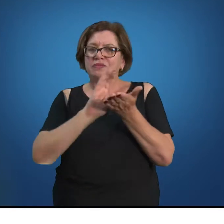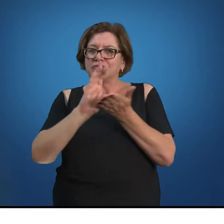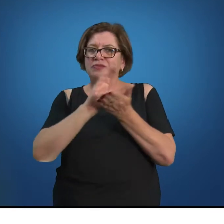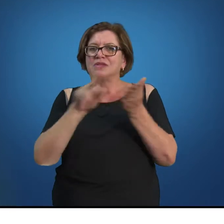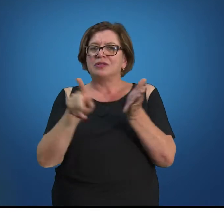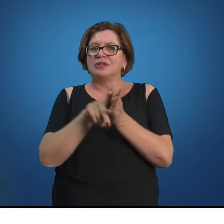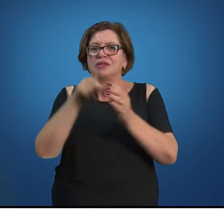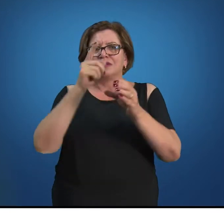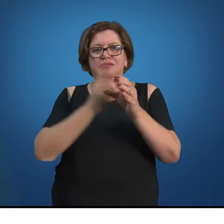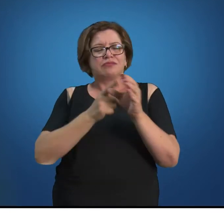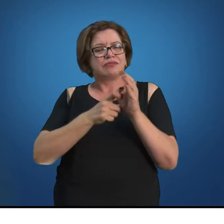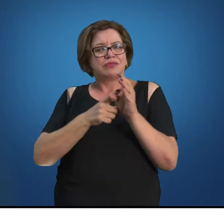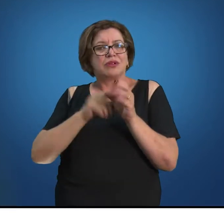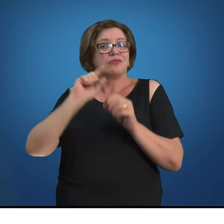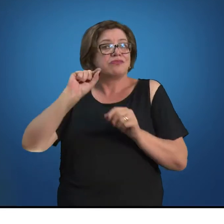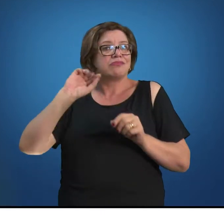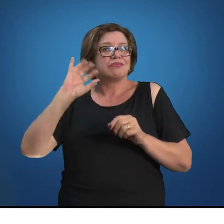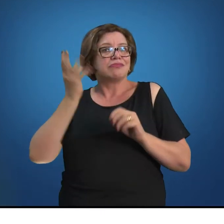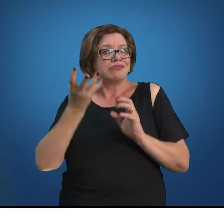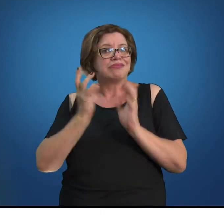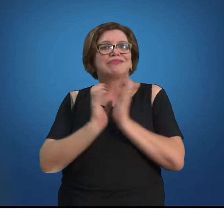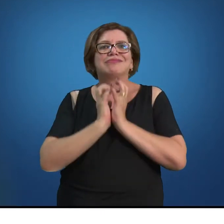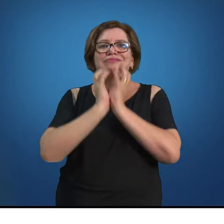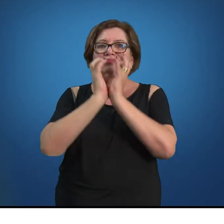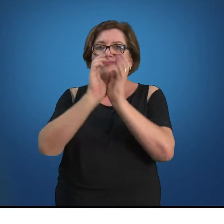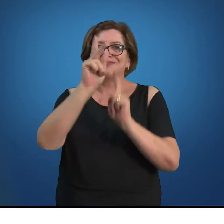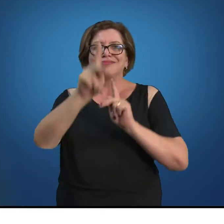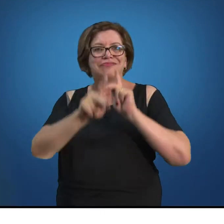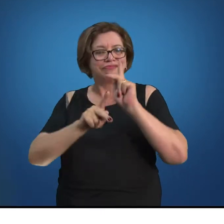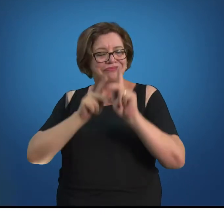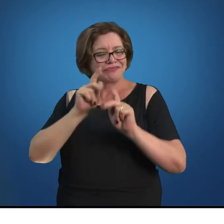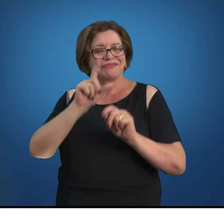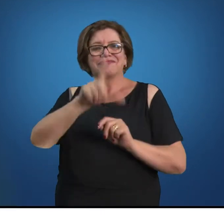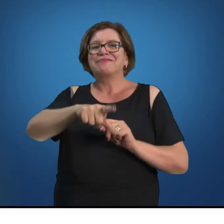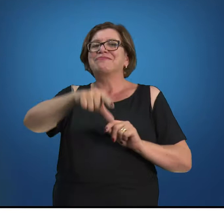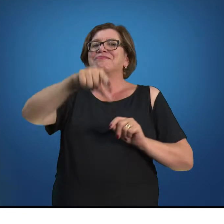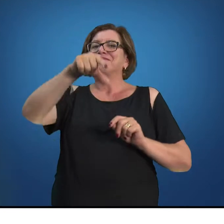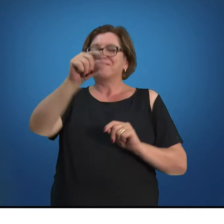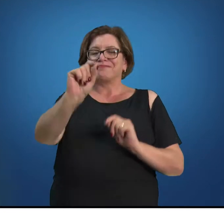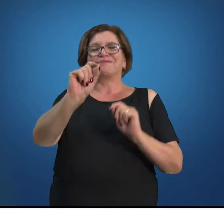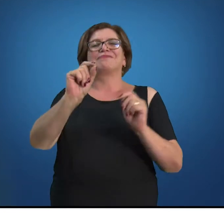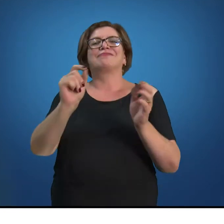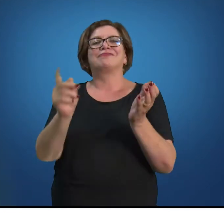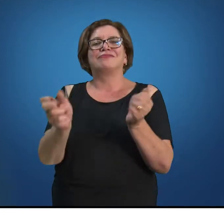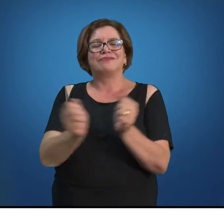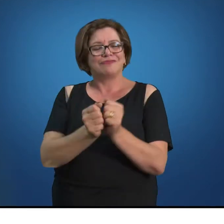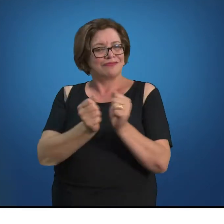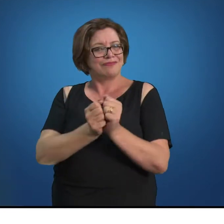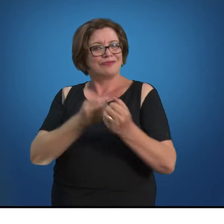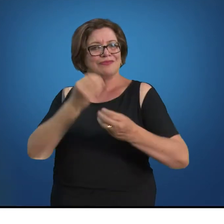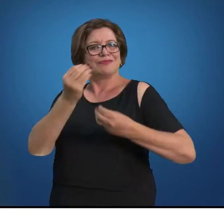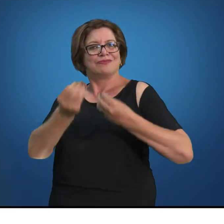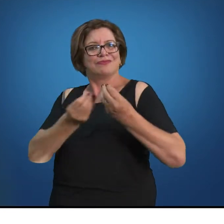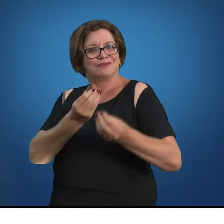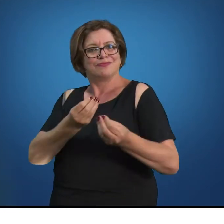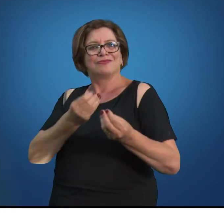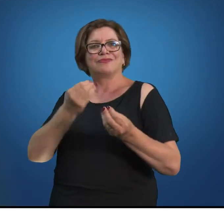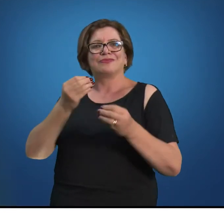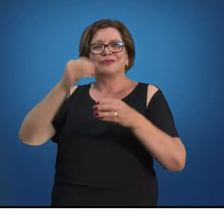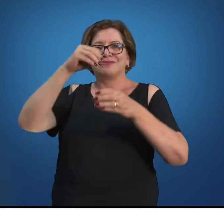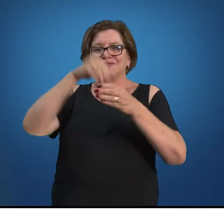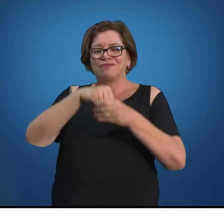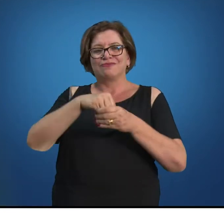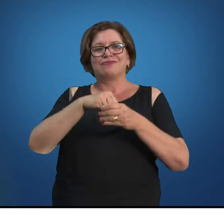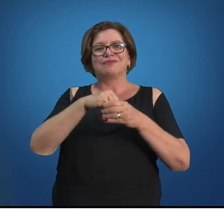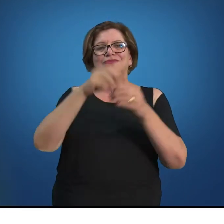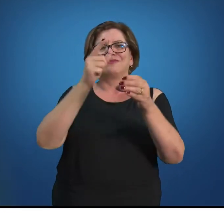participação civil para dentro das decisões, para dentro também dos conselhos consultivos, dentro